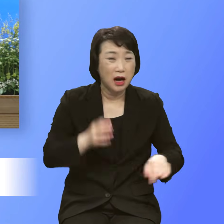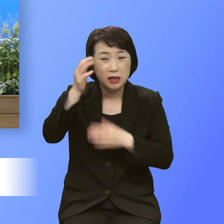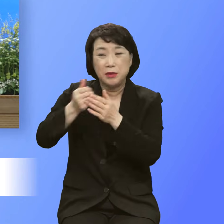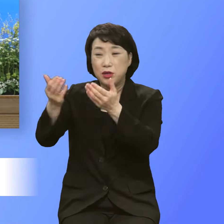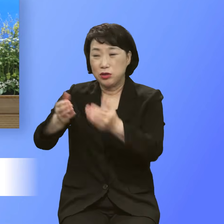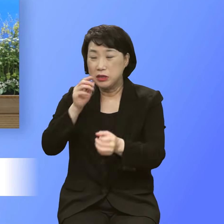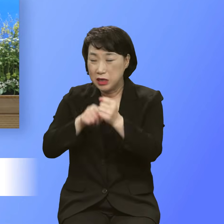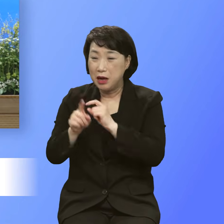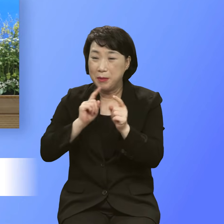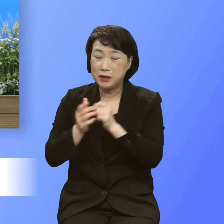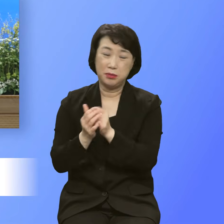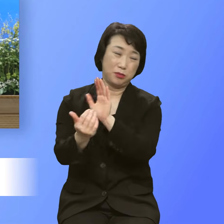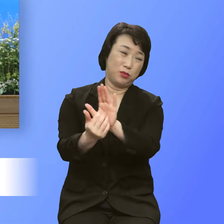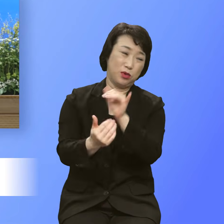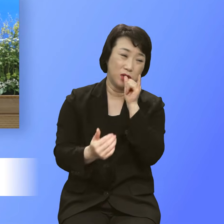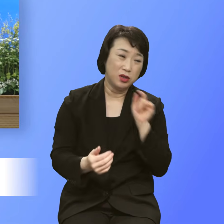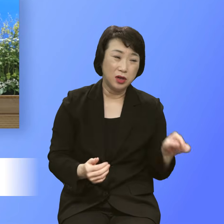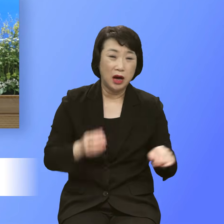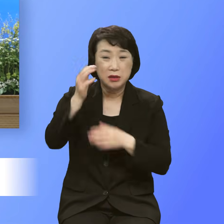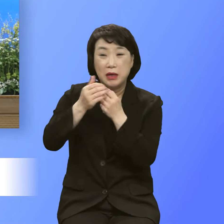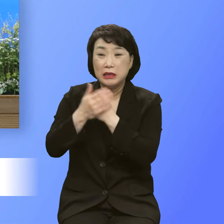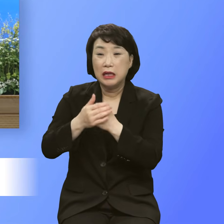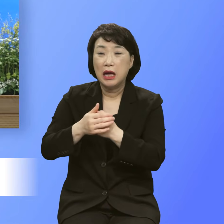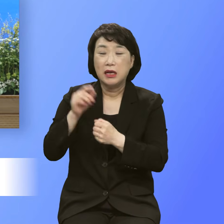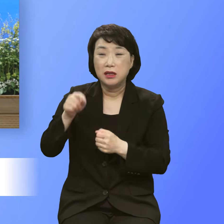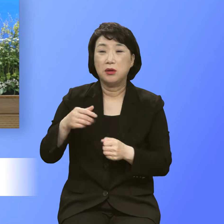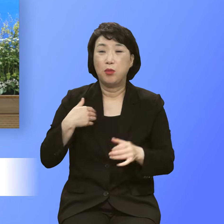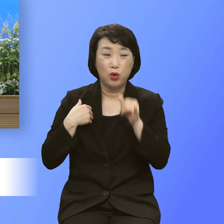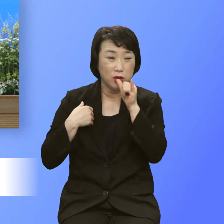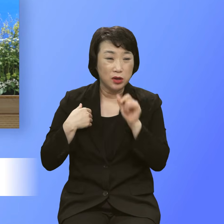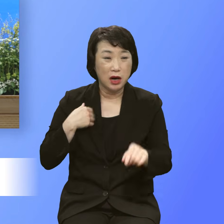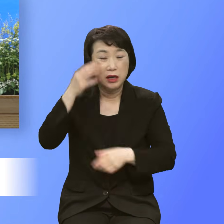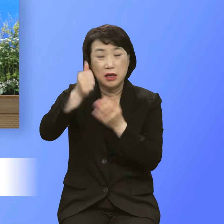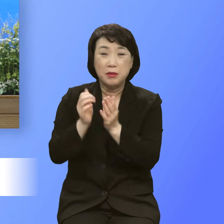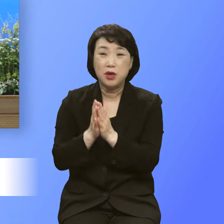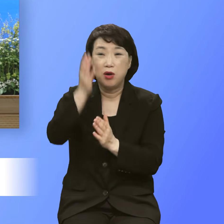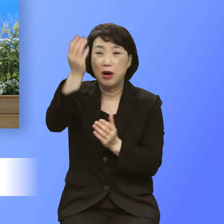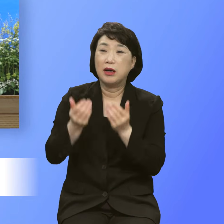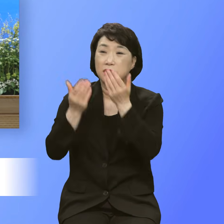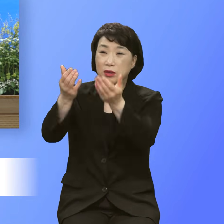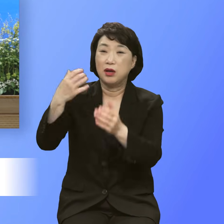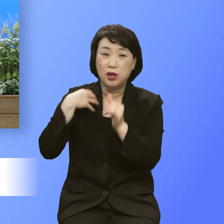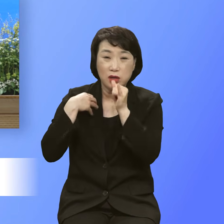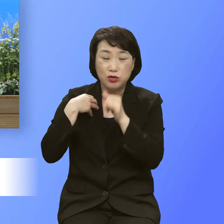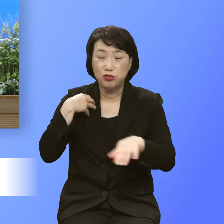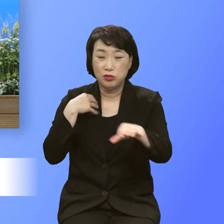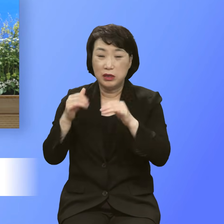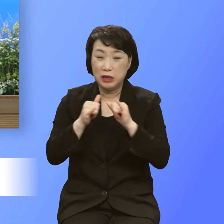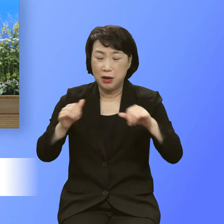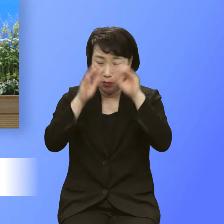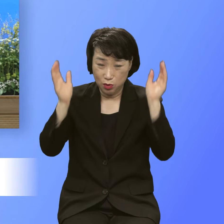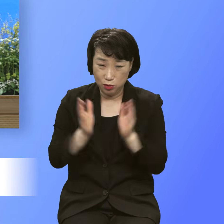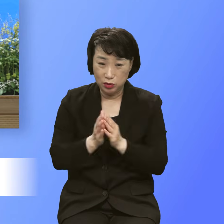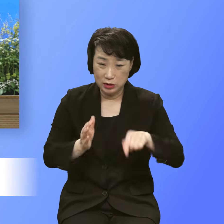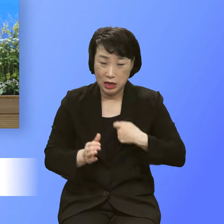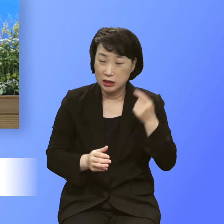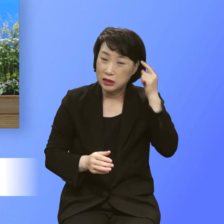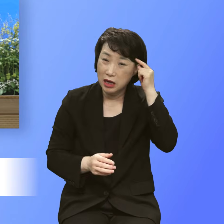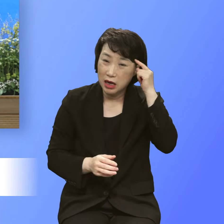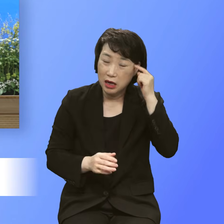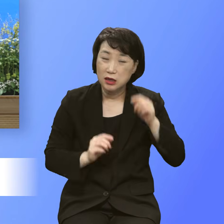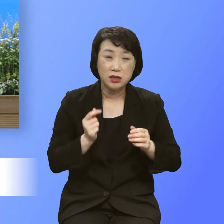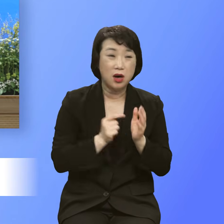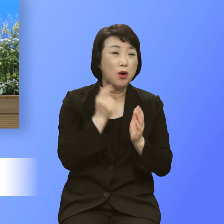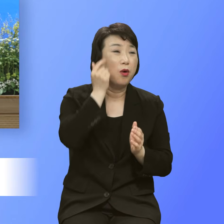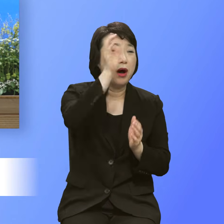주신 진리의 말씀을 부정하며 하나님 주신 은혜의 가치를 부정하며 하나님을 영화롭게 해야 될 우리 모든 인간들이 자기 자신의 영광을